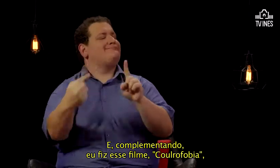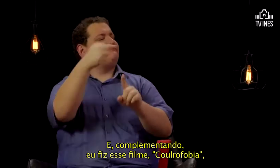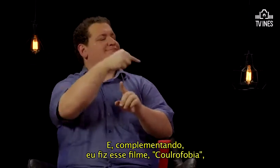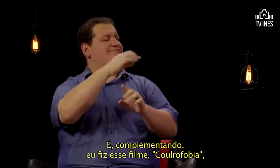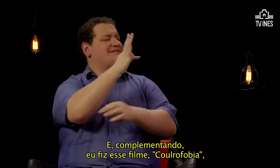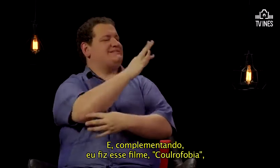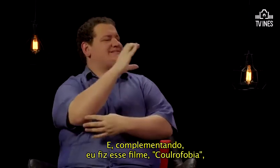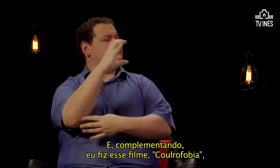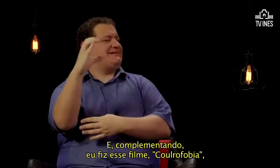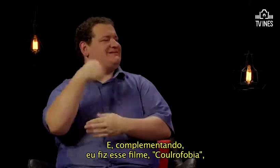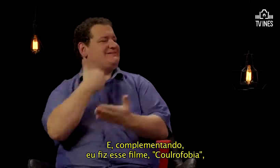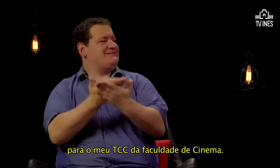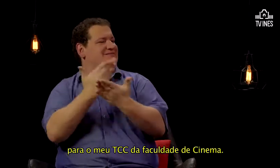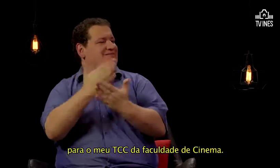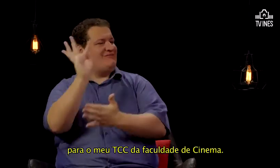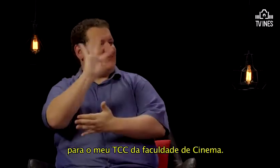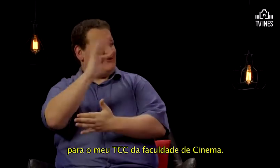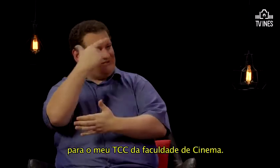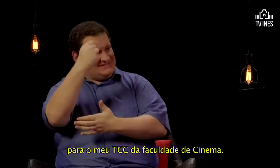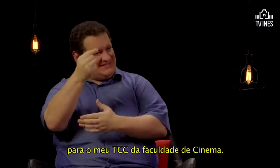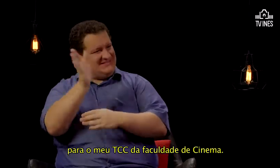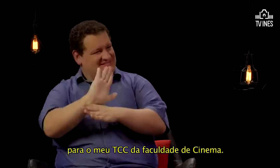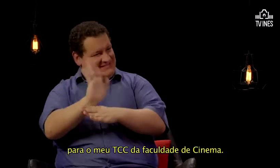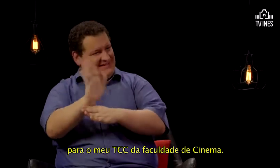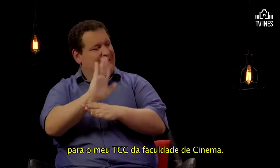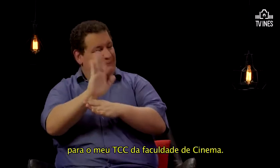Courofobia, para o meu TCC da Faculdade de Cinema.